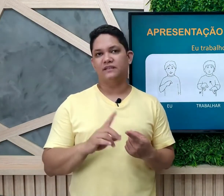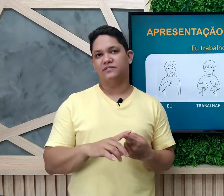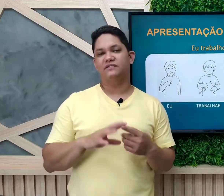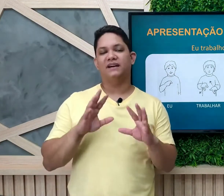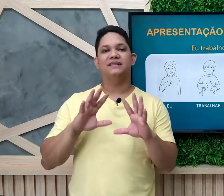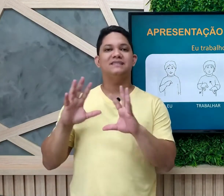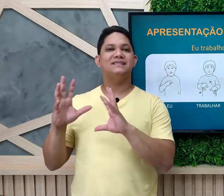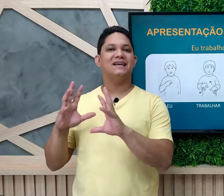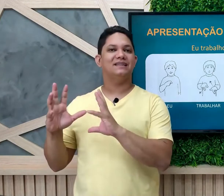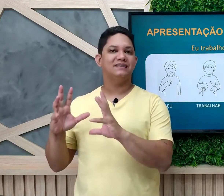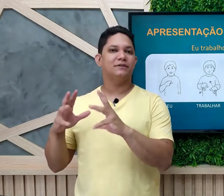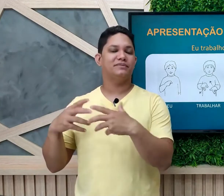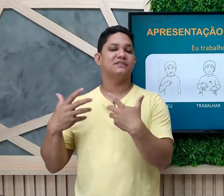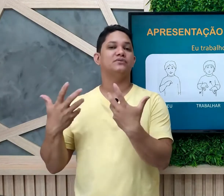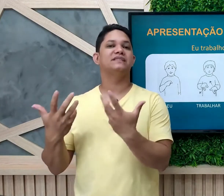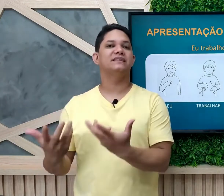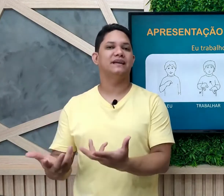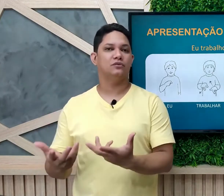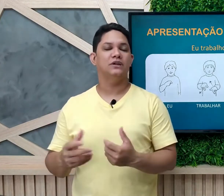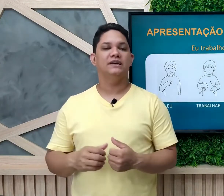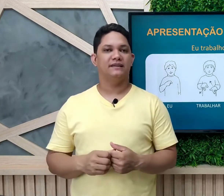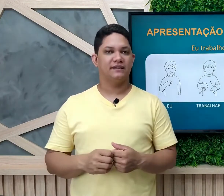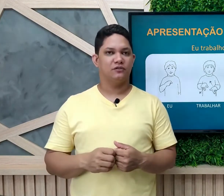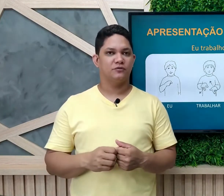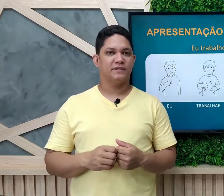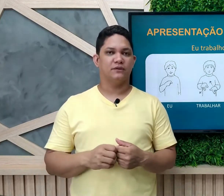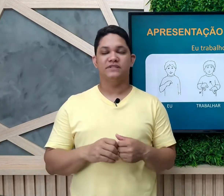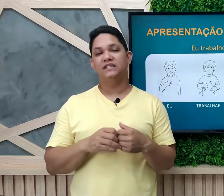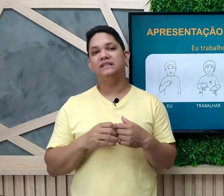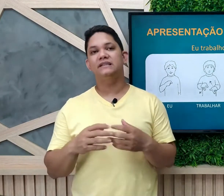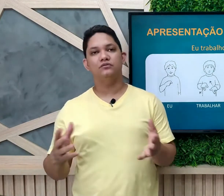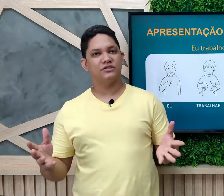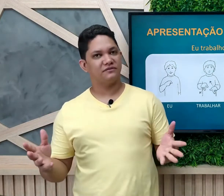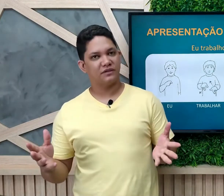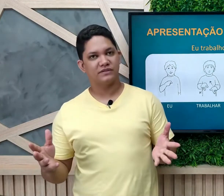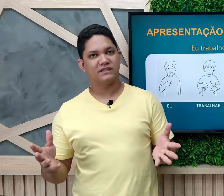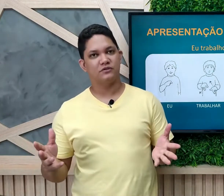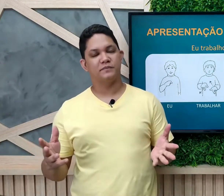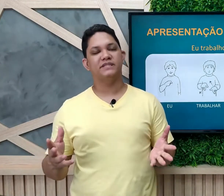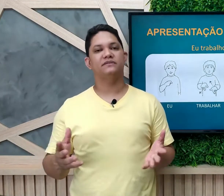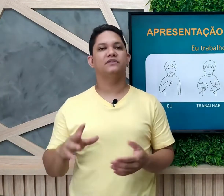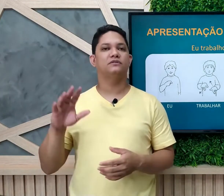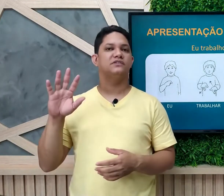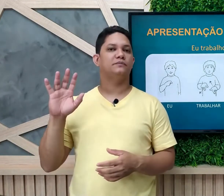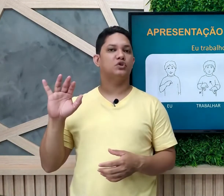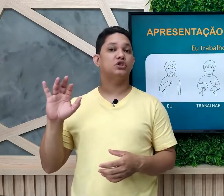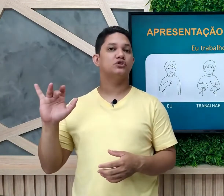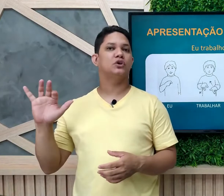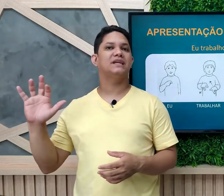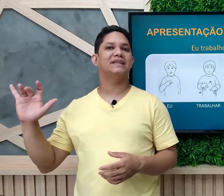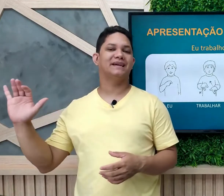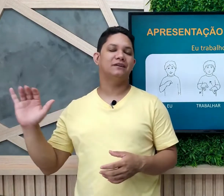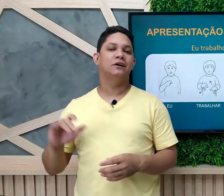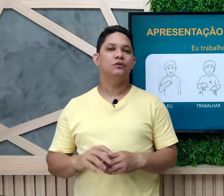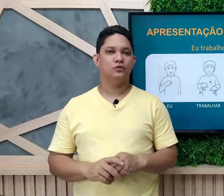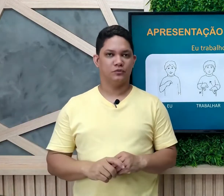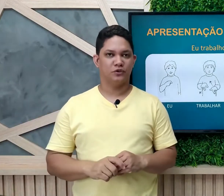você vai e sinaliza, apresenta o sinal daquele hospital. Se ele não tiver um sinal específico, então você pode soletrar o nome do